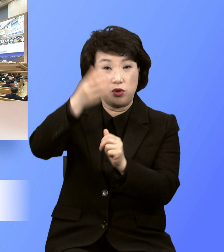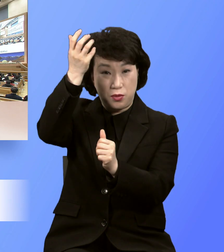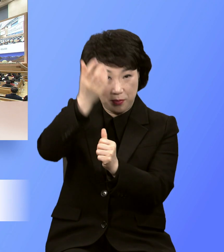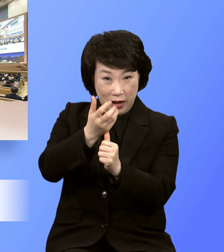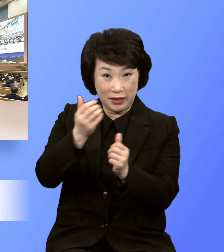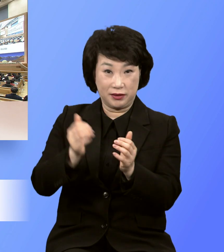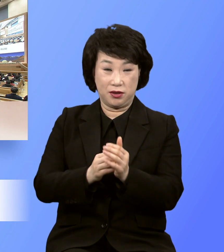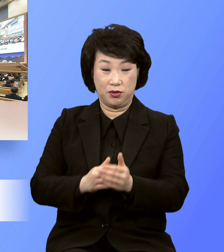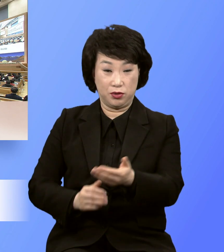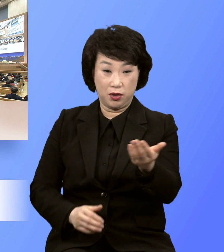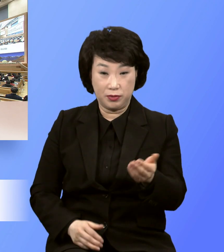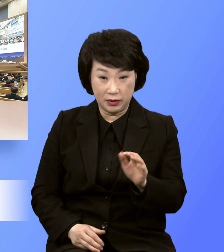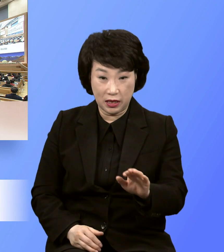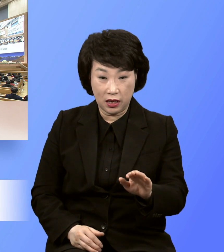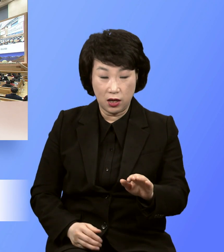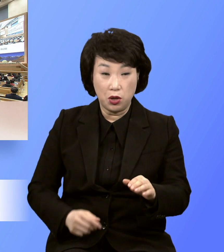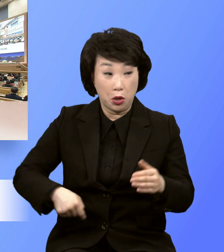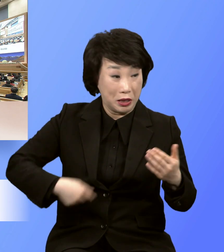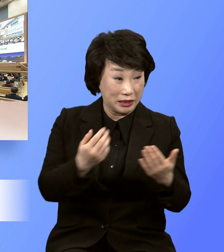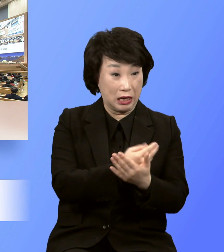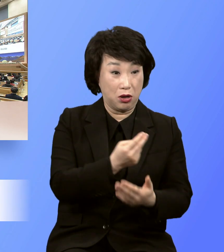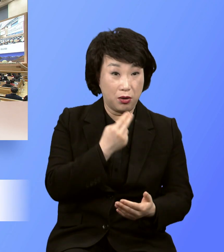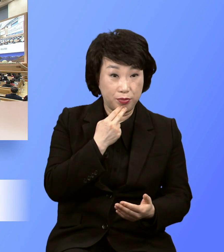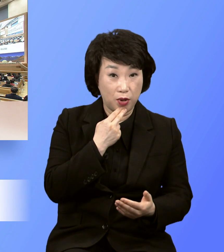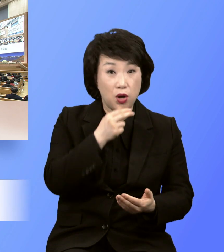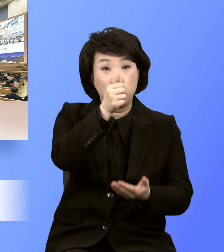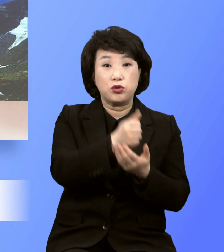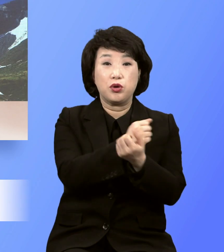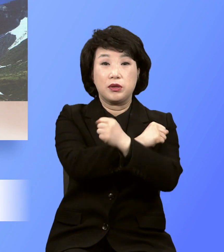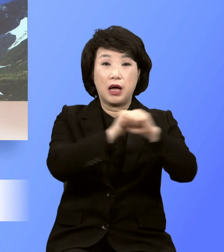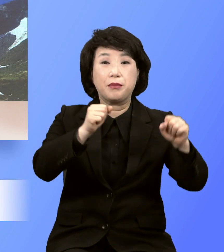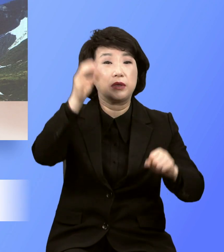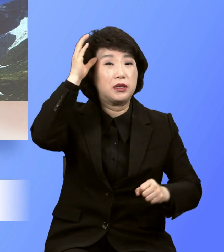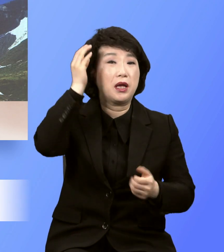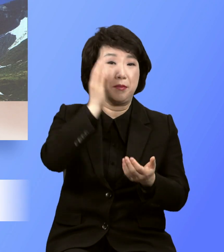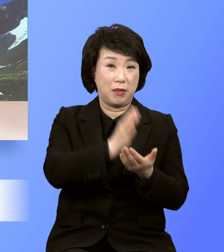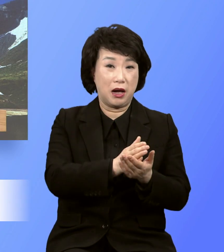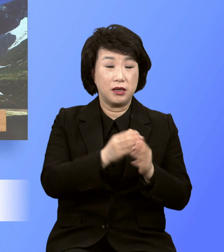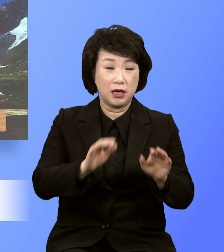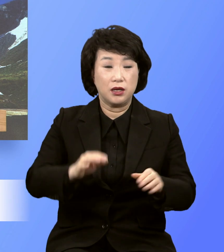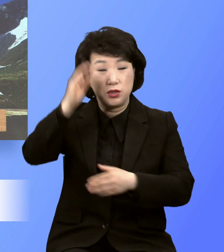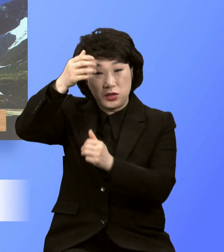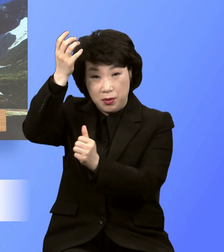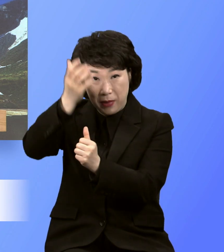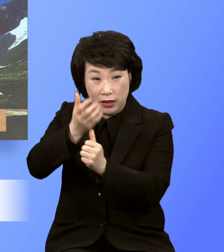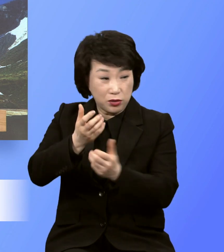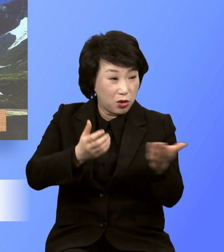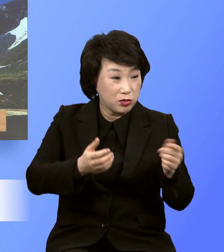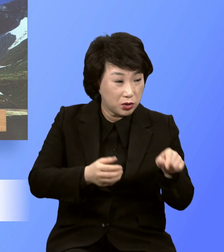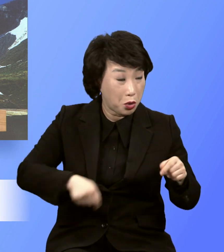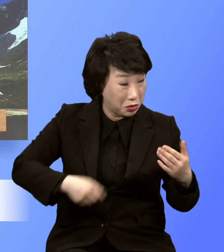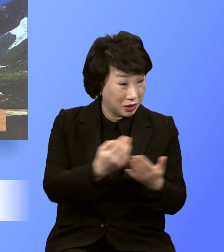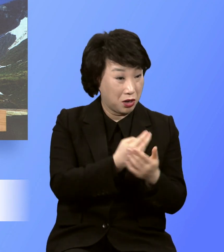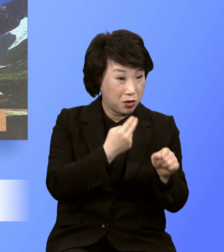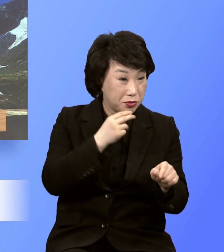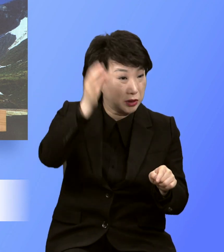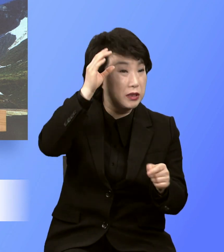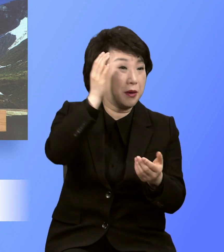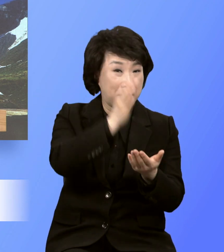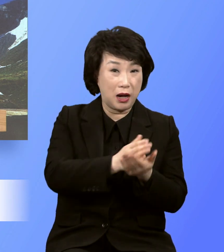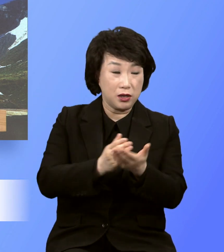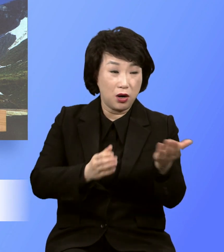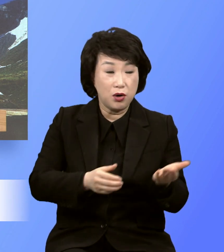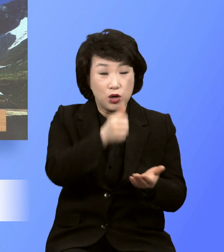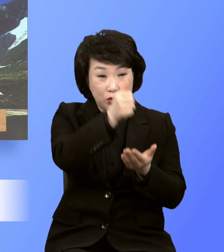받으리니 회개치 않으면 제사함은 기대도 하지 마라. 성령 받는 것도 기대도 하지 마라. 네가